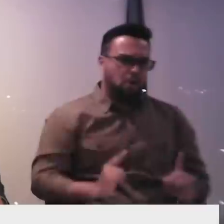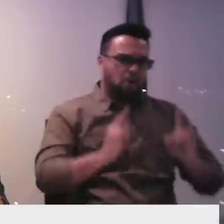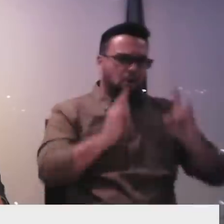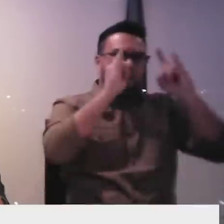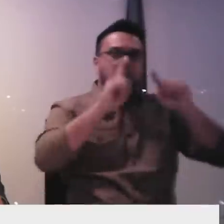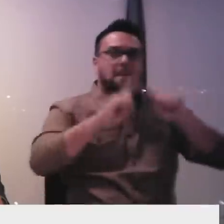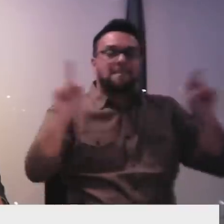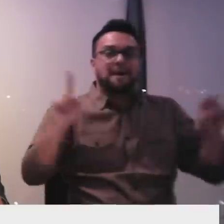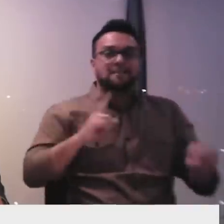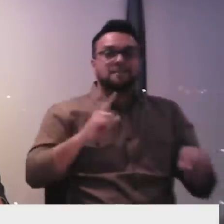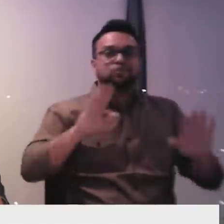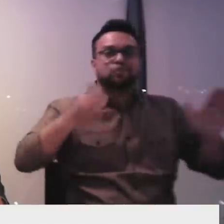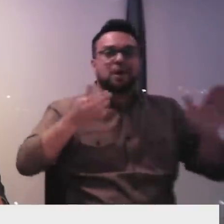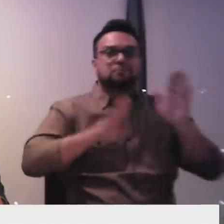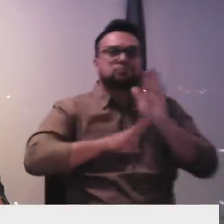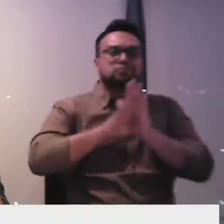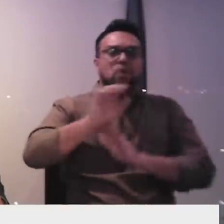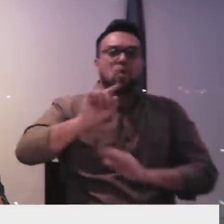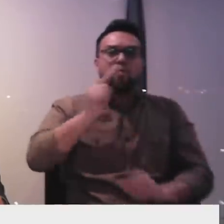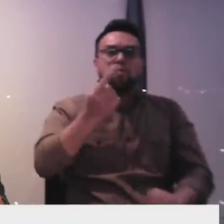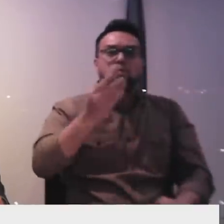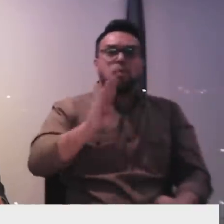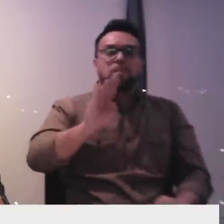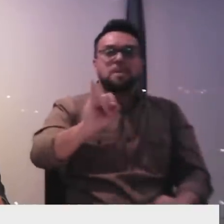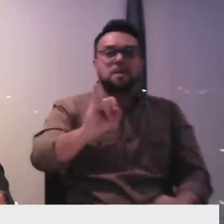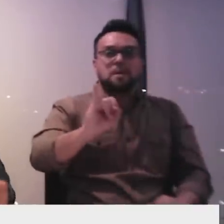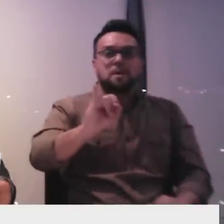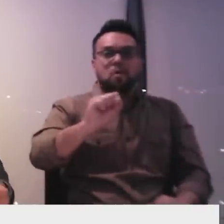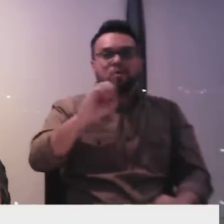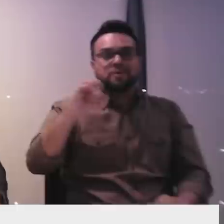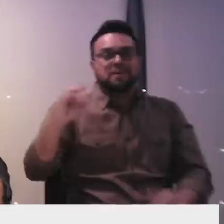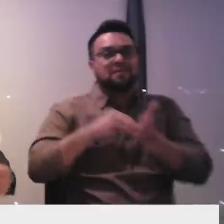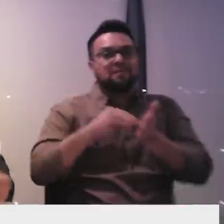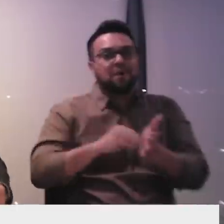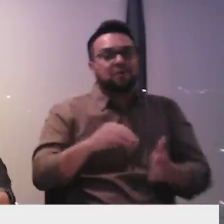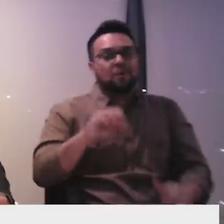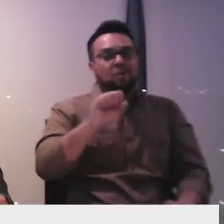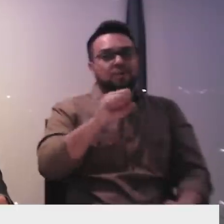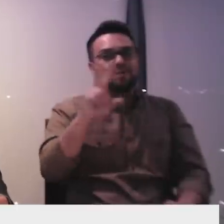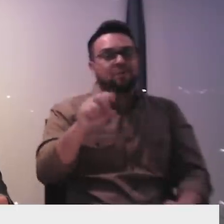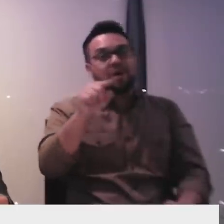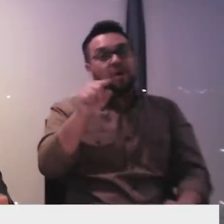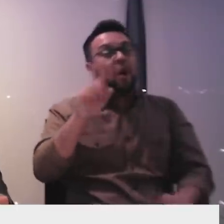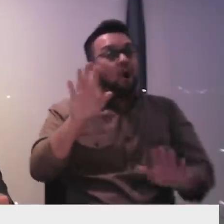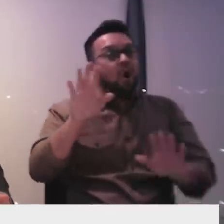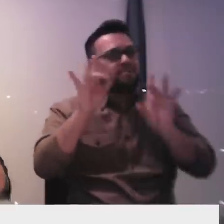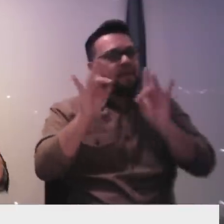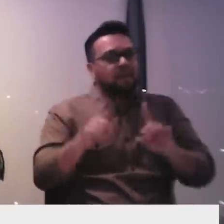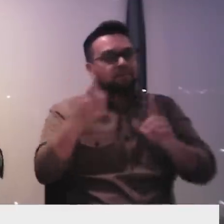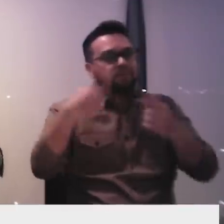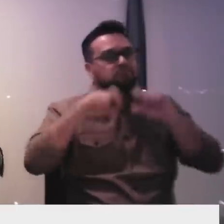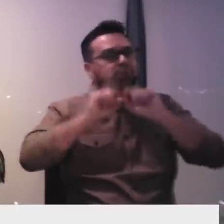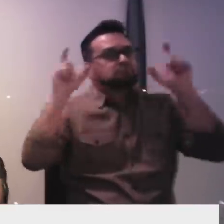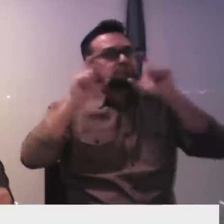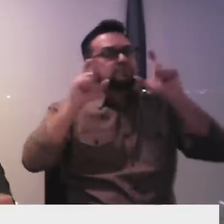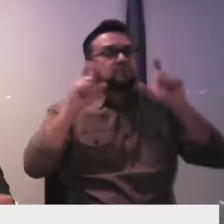em 1,8 bilhão, ainda falta 250. E detalhe, você cair para trás agora. Esse